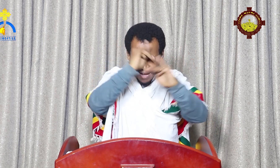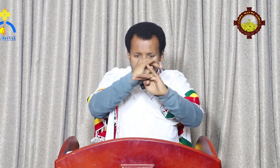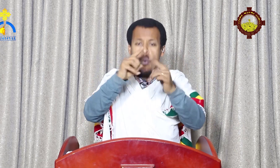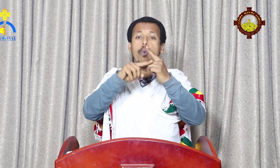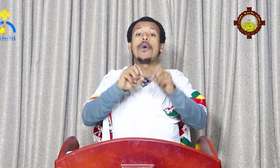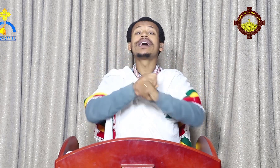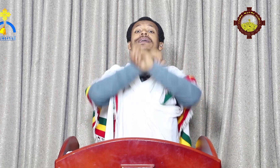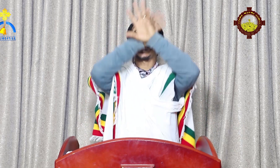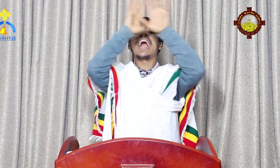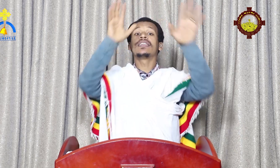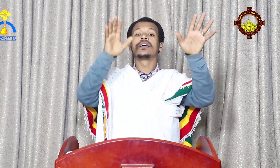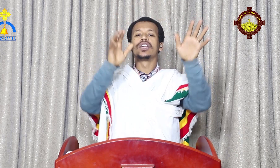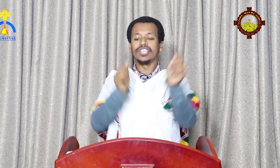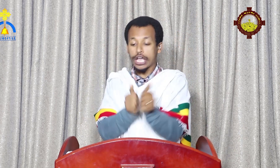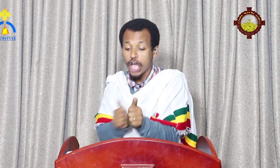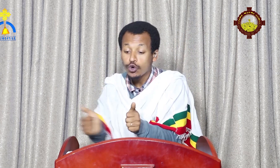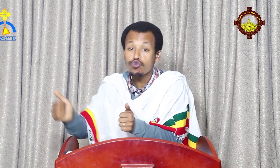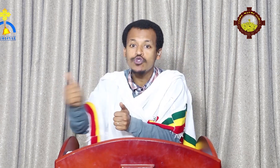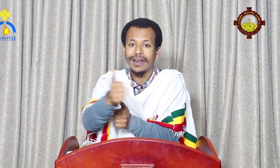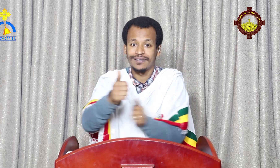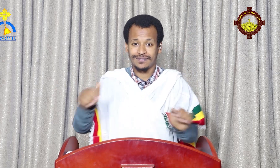ከጨለማ ወደ ብርሃን ያሻግሩናል።